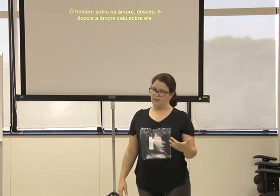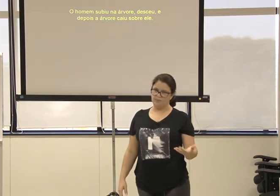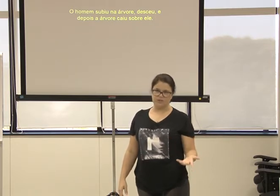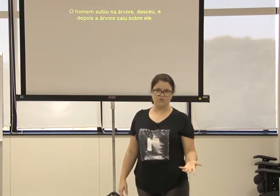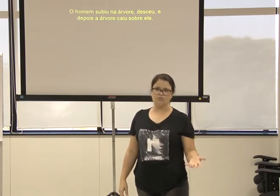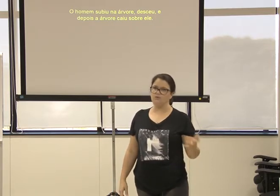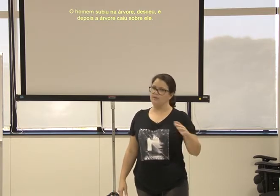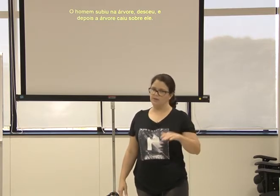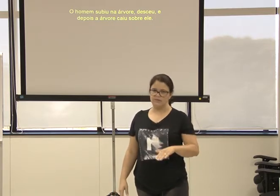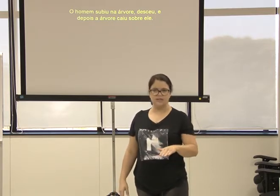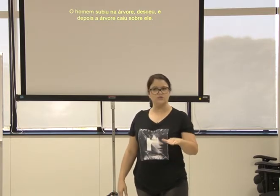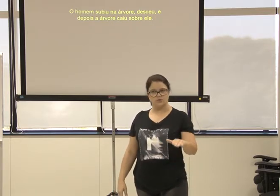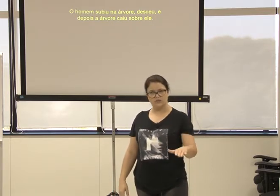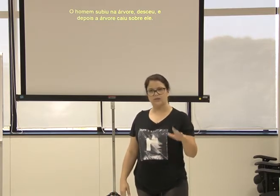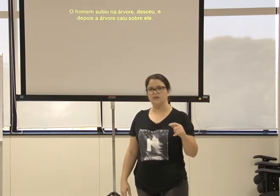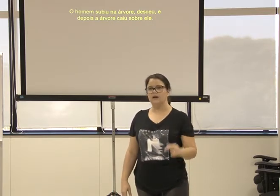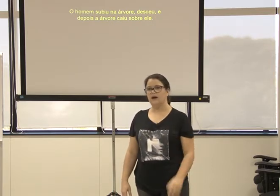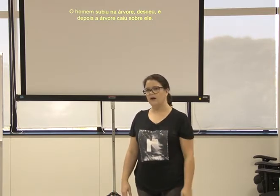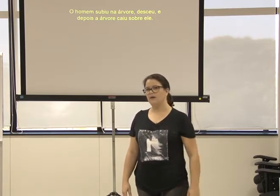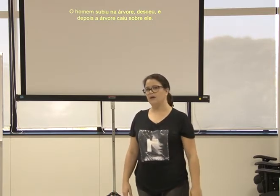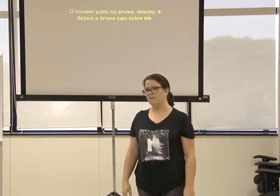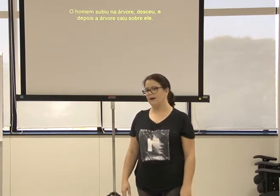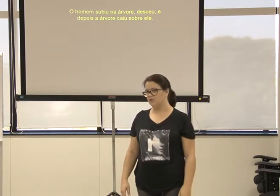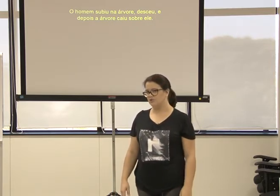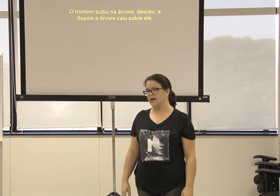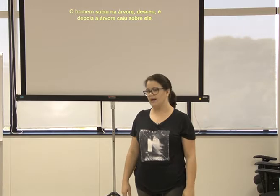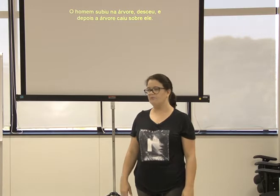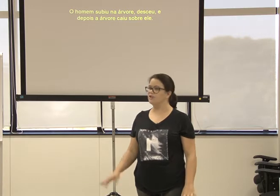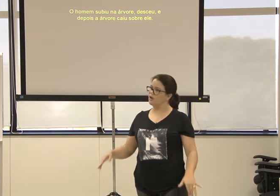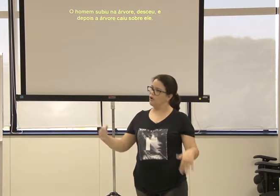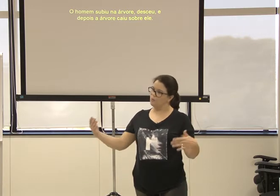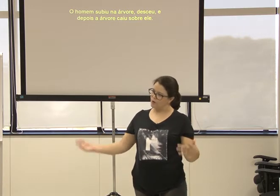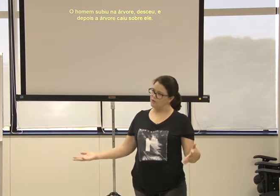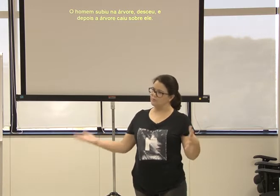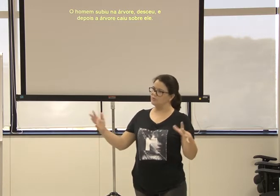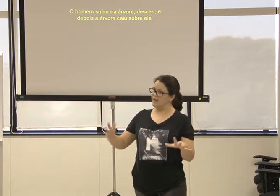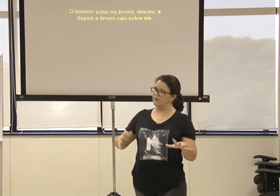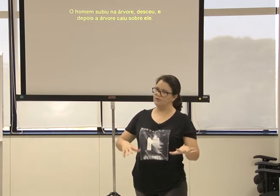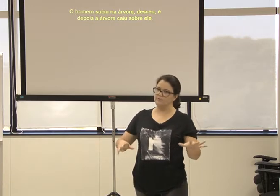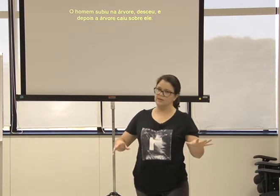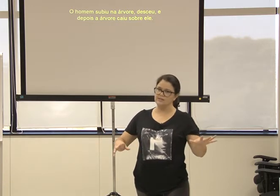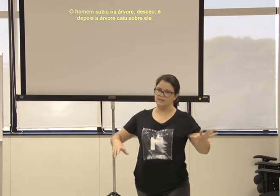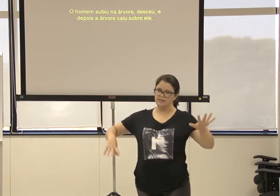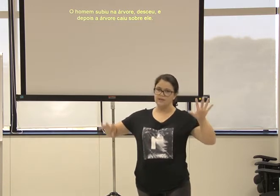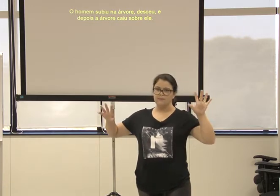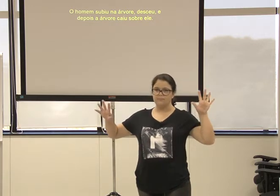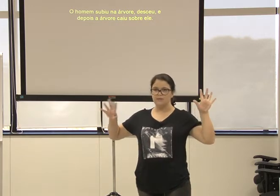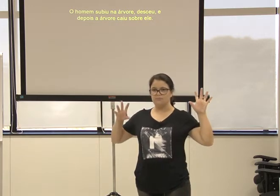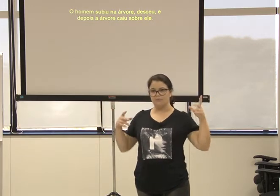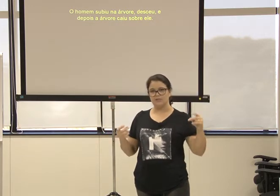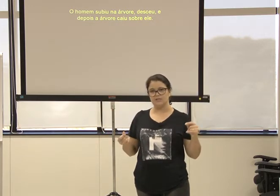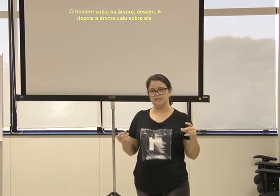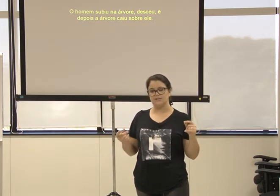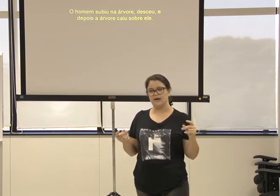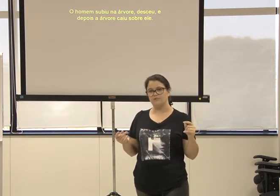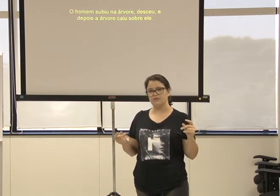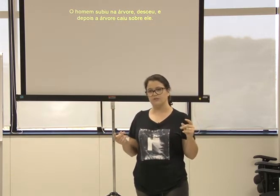Época de chuva, não estacionem embaixo da árvore ou próximo da árvore em Brasília. Principalmente essas árvores que são